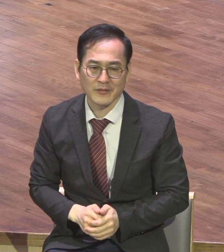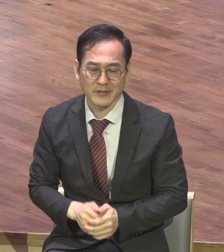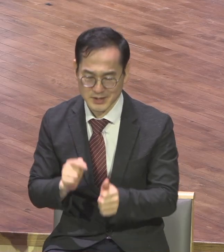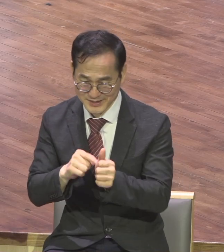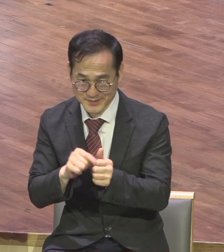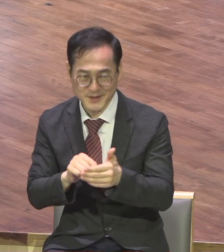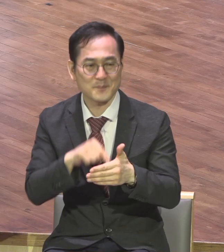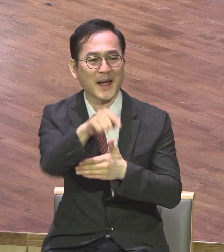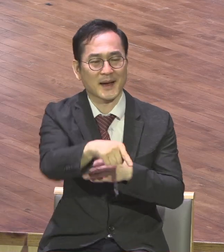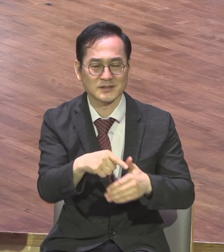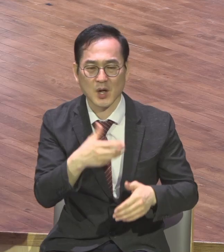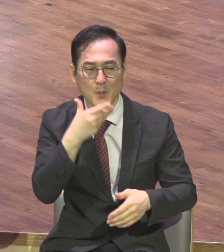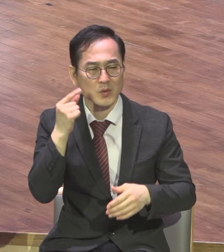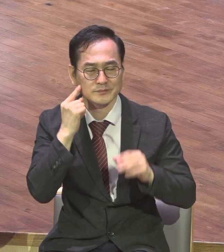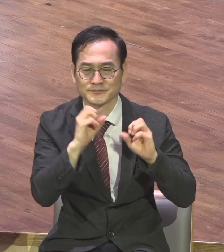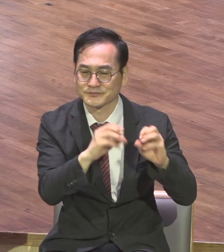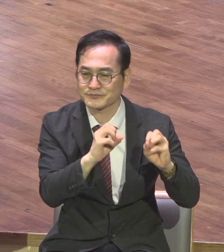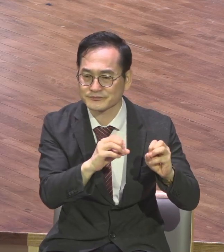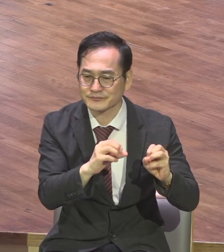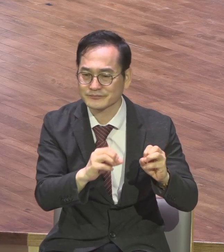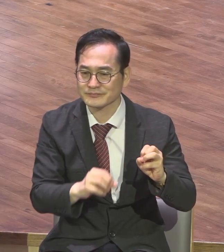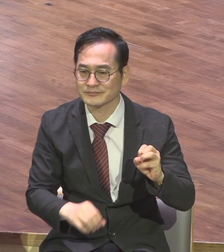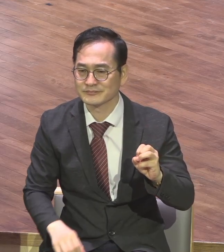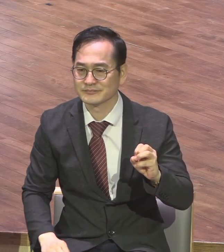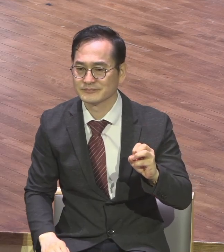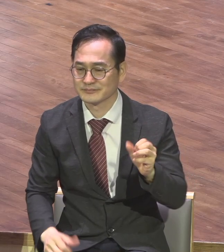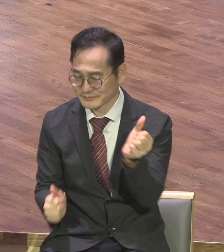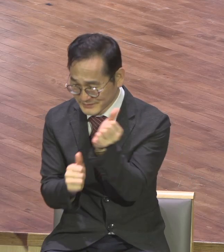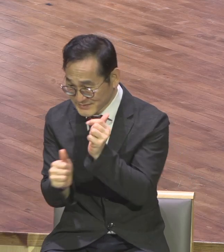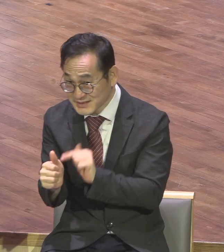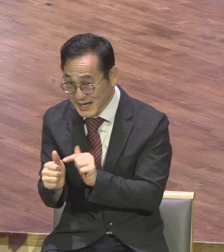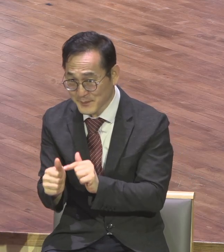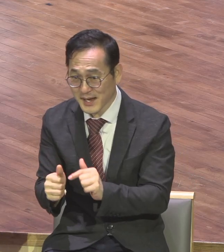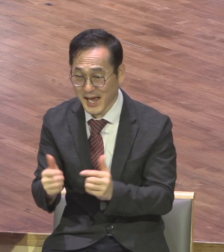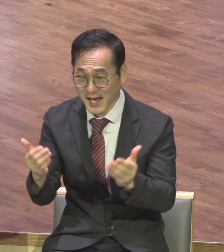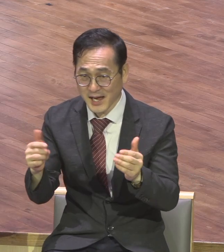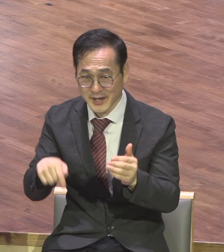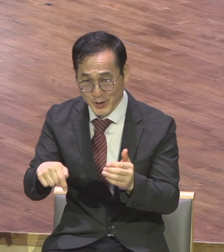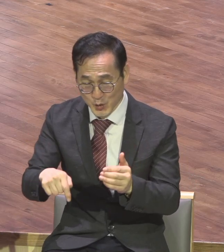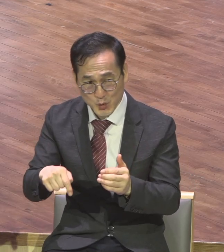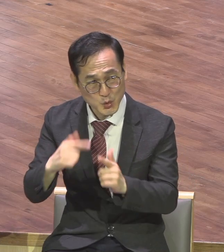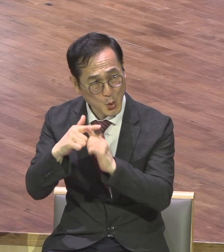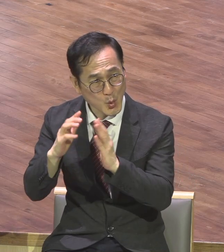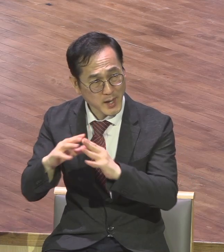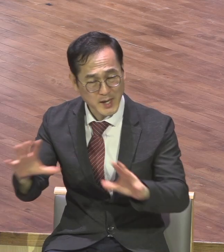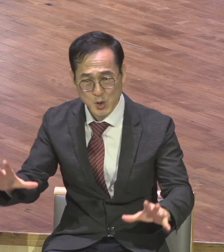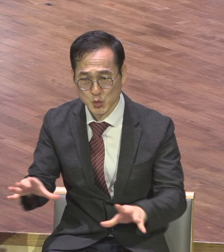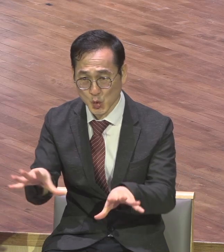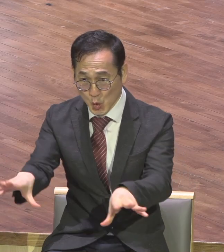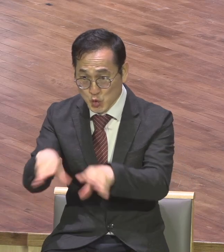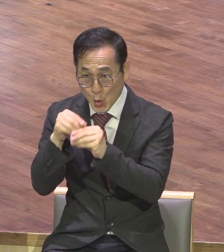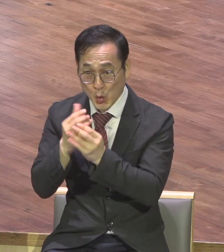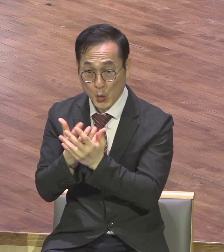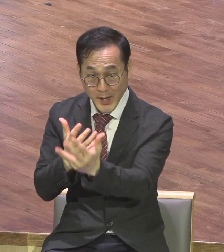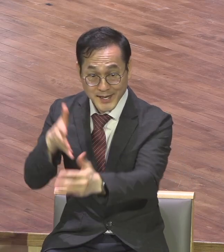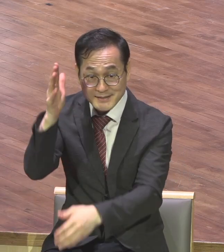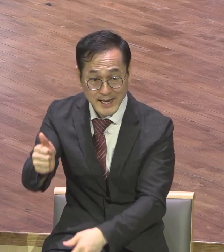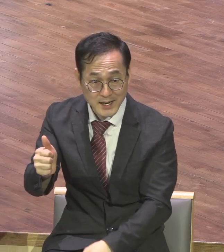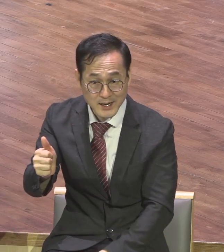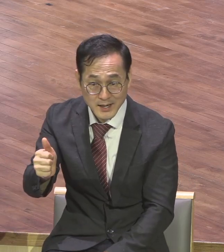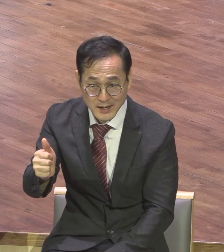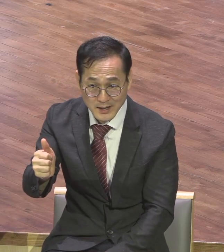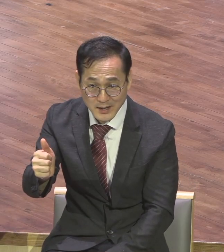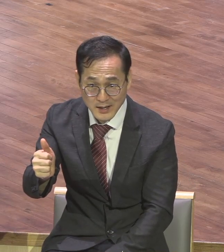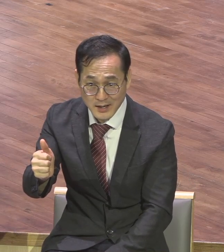이후에 이장 목사님은 총회장을 세 번이나 한국교회 대표하면서 한국교회에 큰 영적